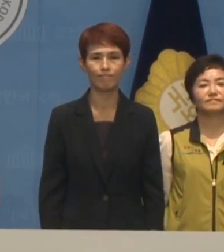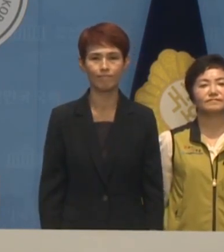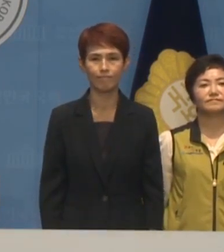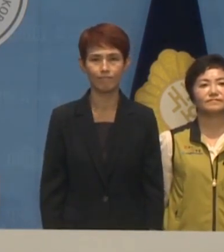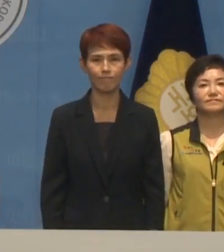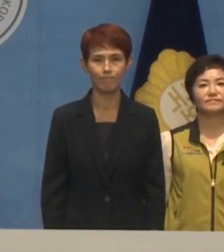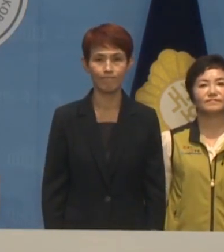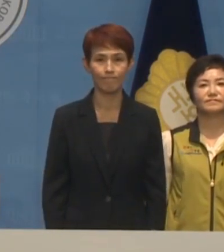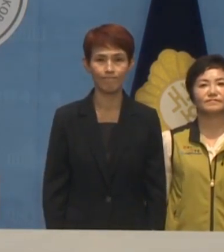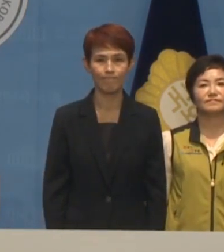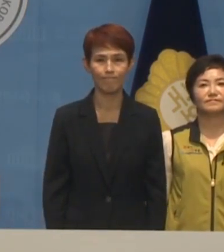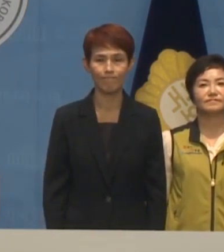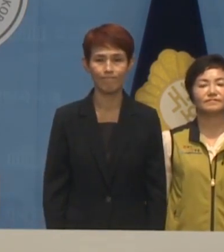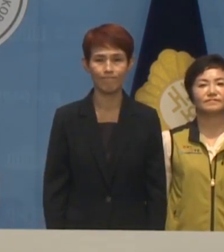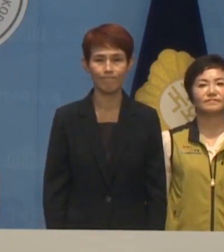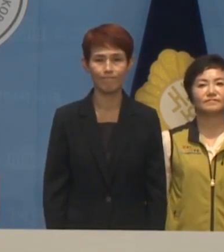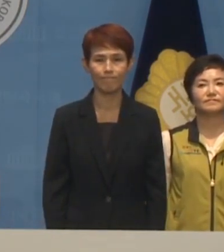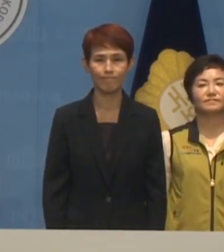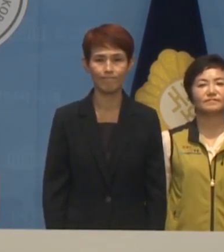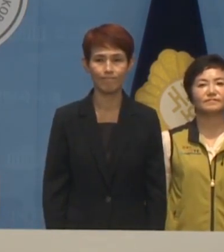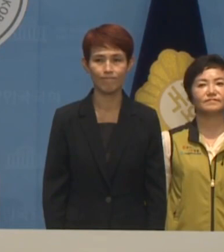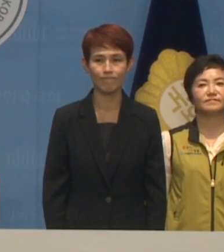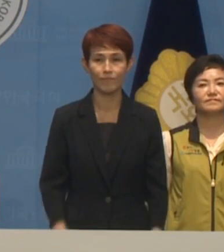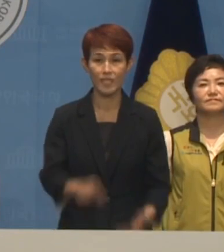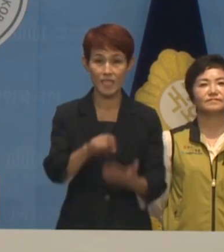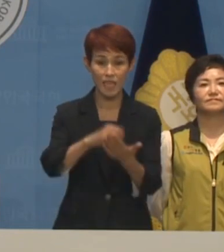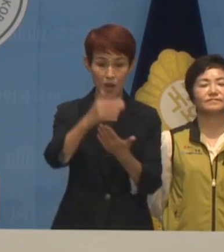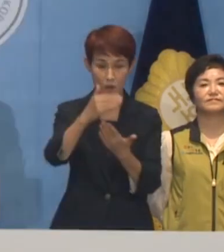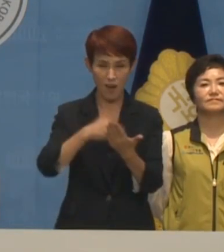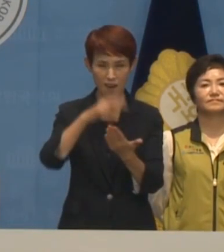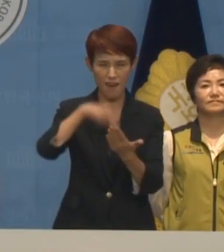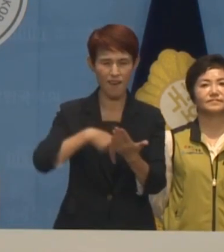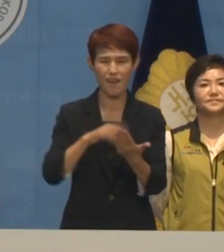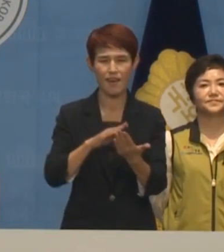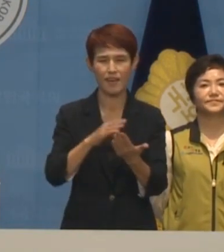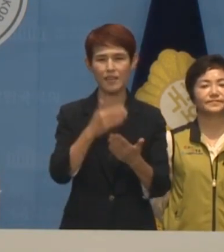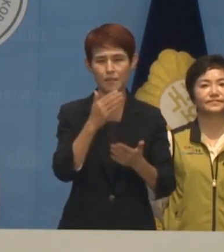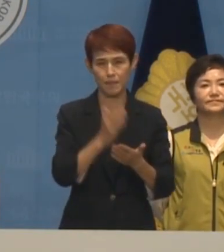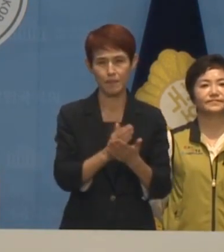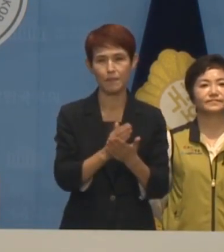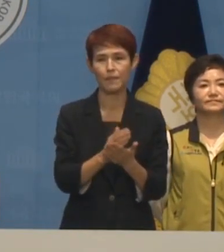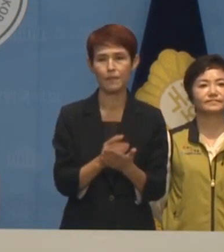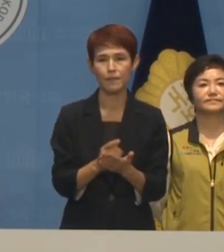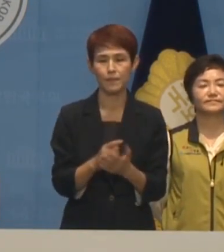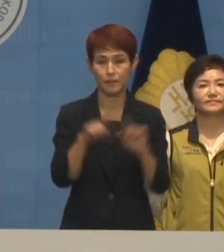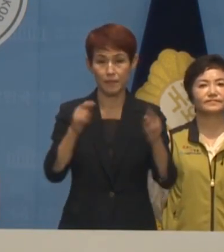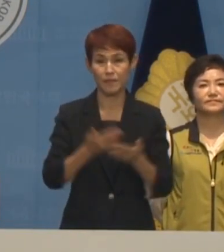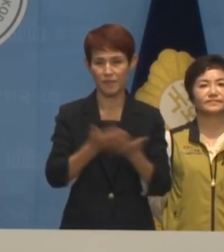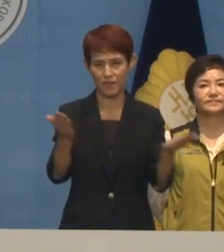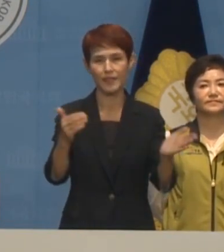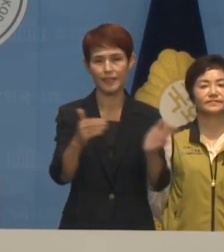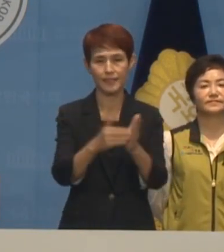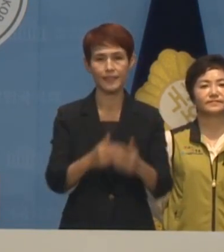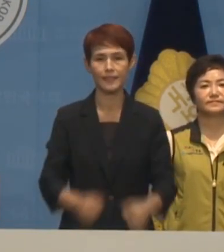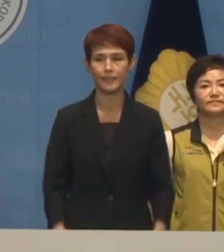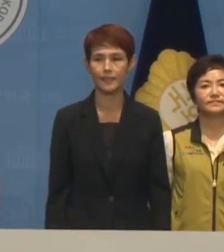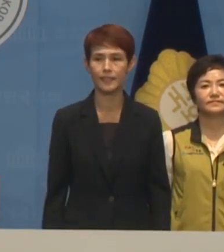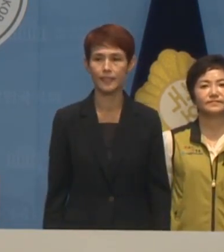진행하겠습니다. 시간 관계상 기자회견문 낭독을 생략하고 보도자료 배포로 가름함을 양해해 주시기 바랍니다.